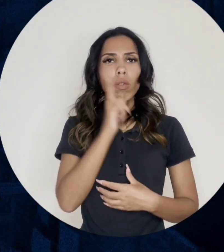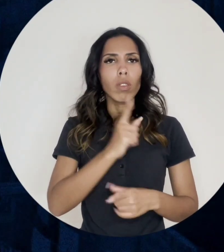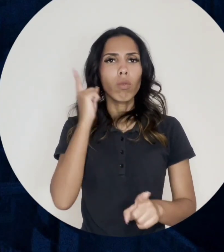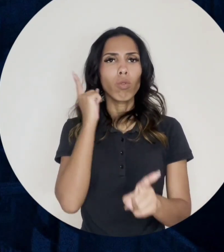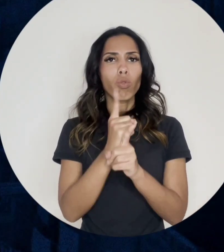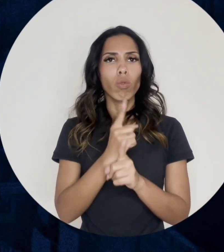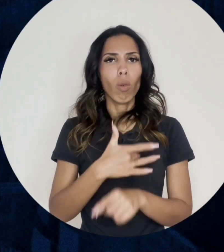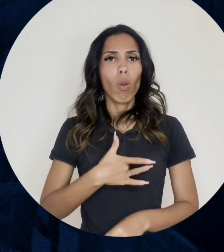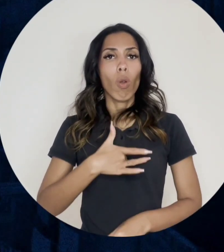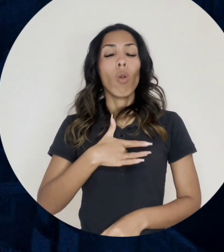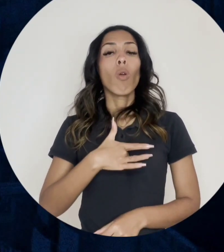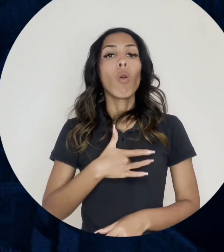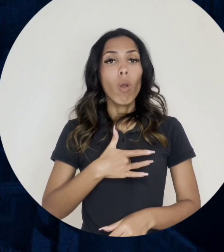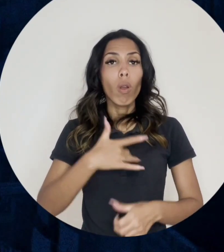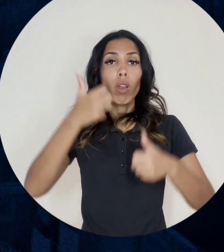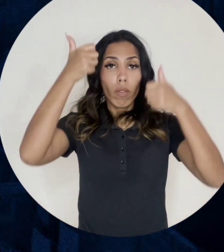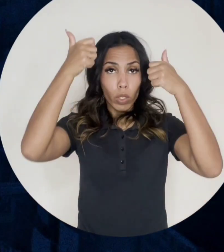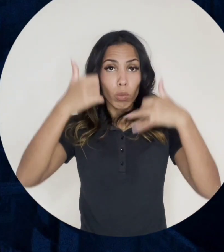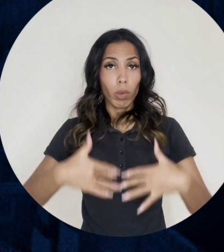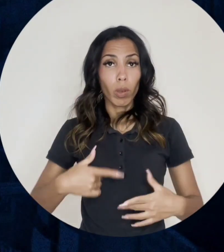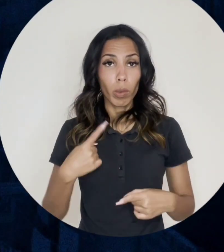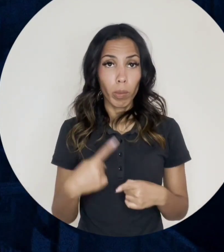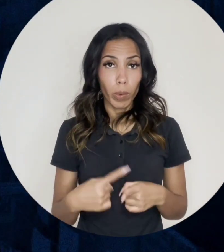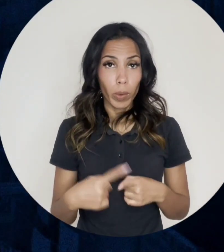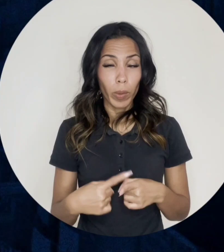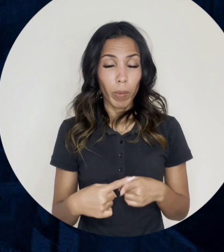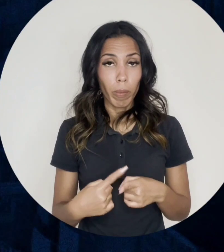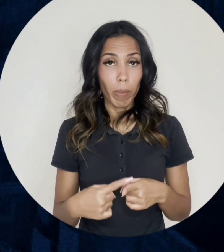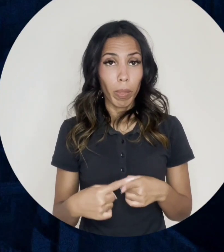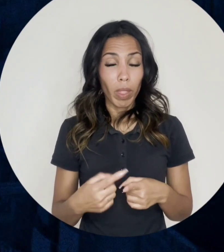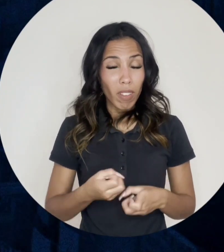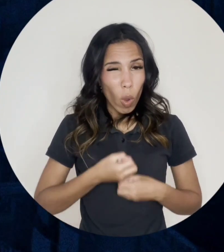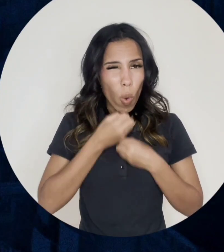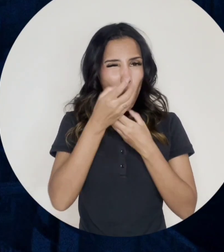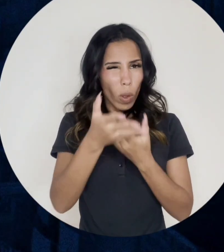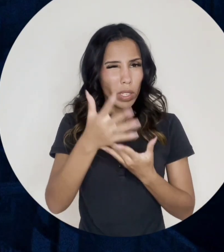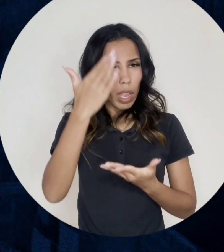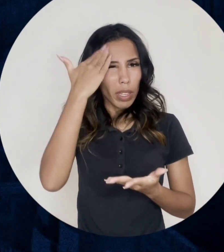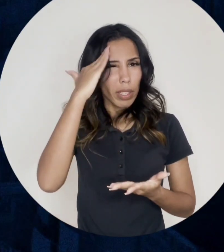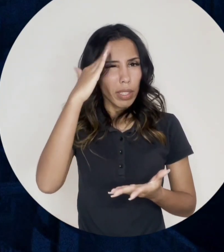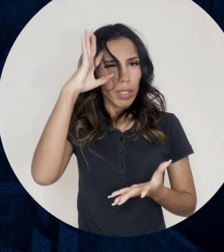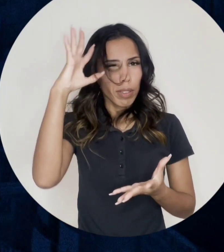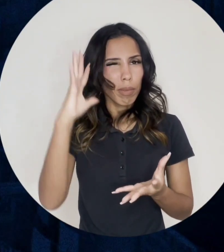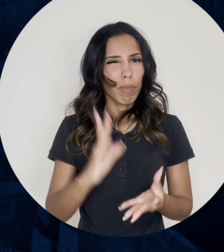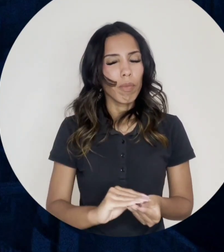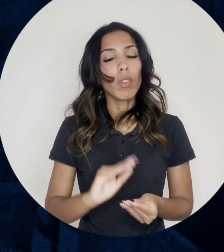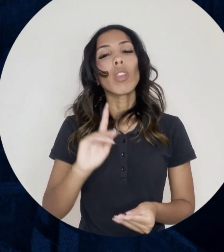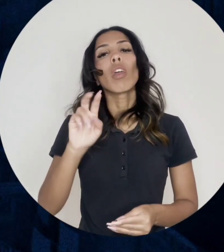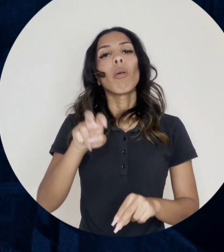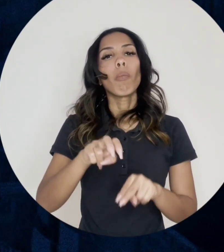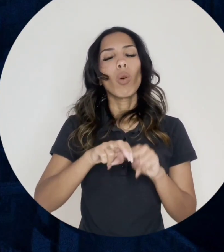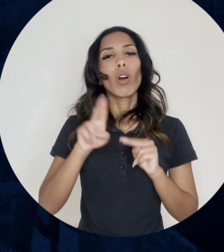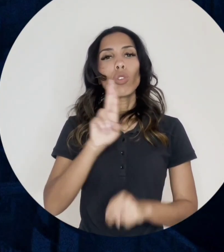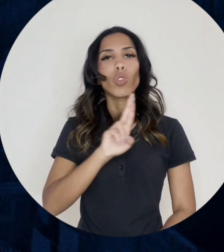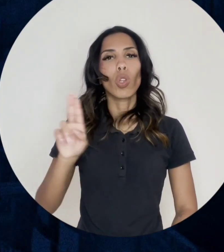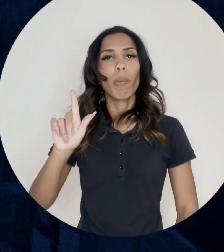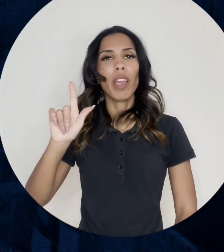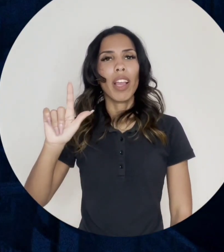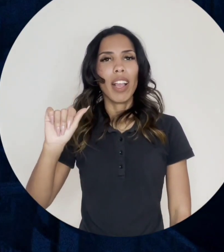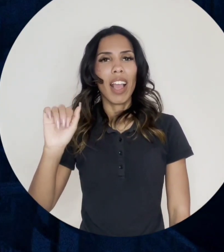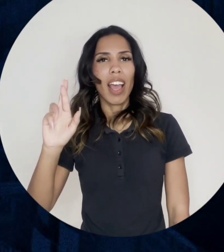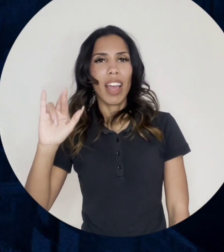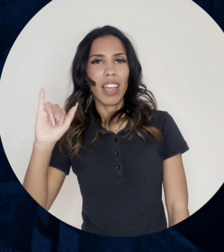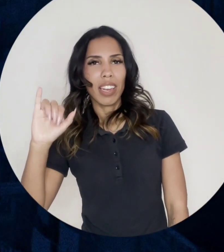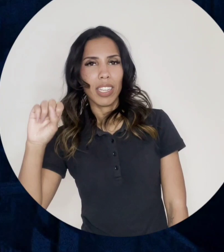Eu vou te explicar por quê, que acho que eu te contando, tu vai entender por que o Gaíspa. E aí,